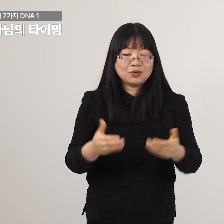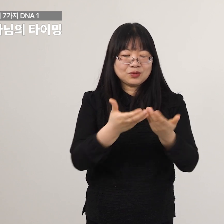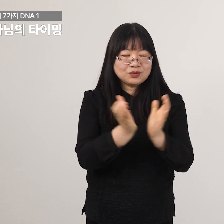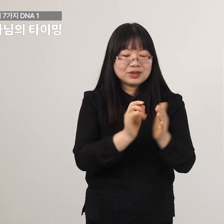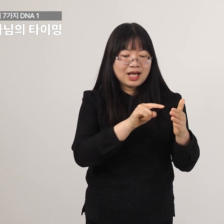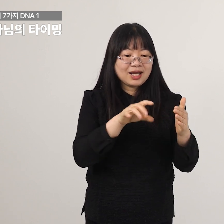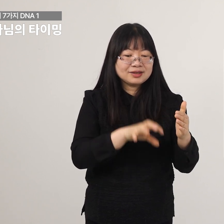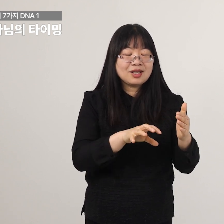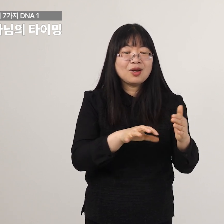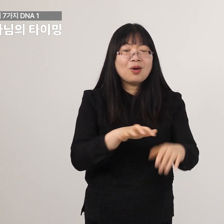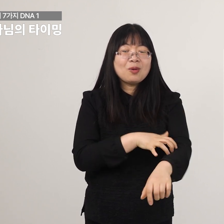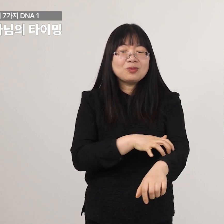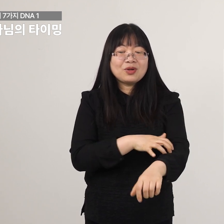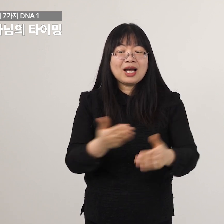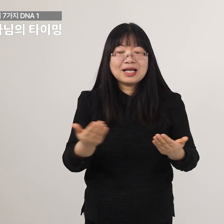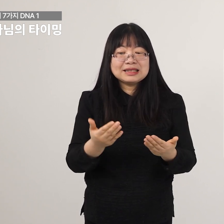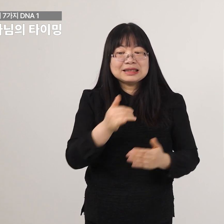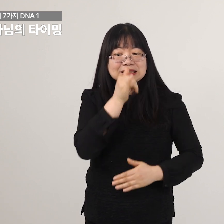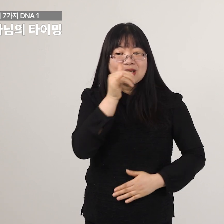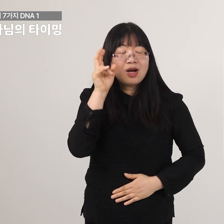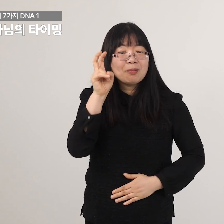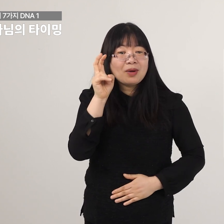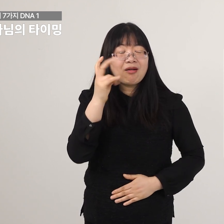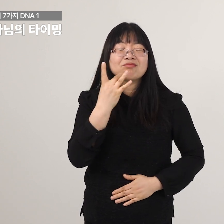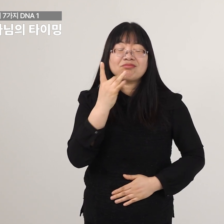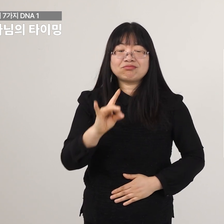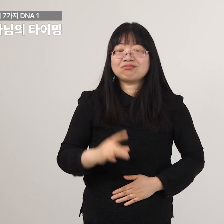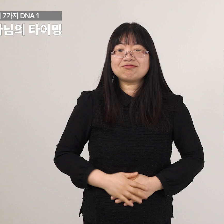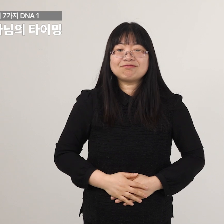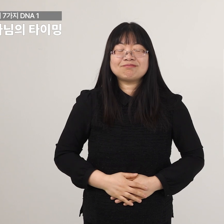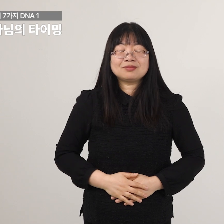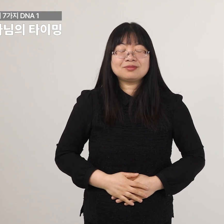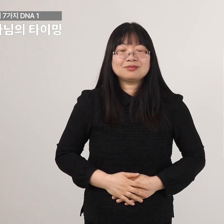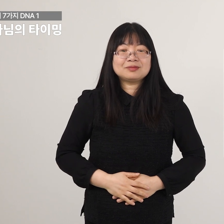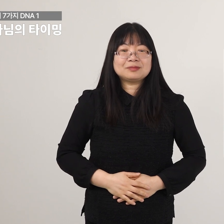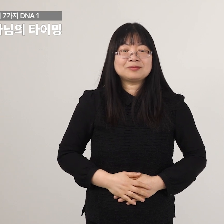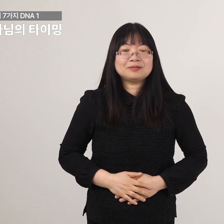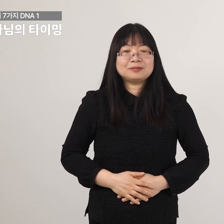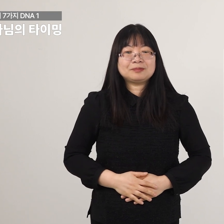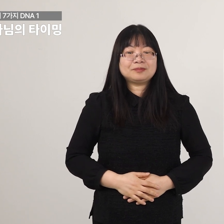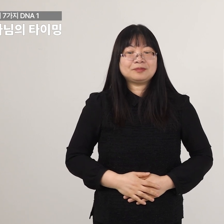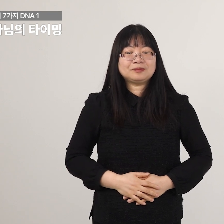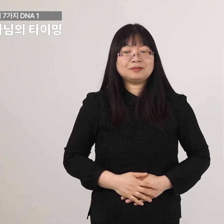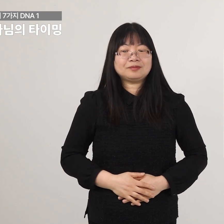공동체에서도 어떤 좀 불편한 일이 벌어질 수 있죠, 당연히. 그러면